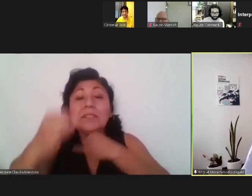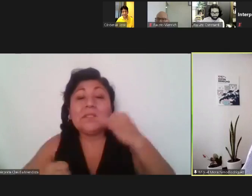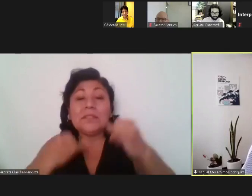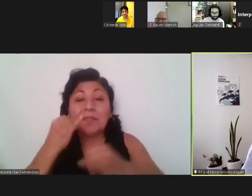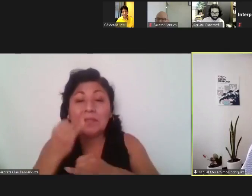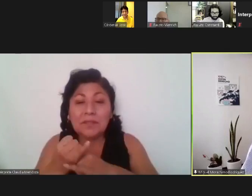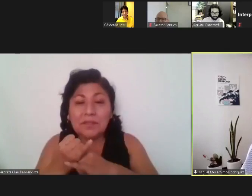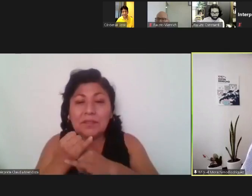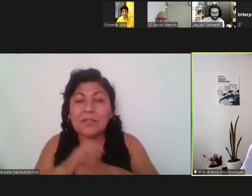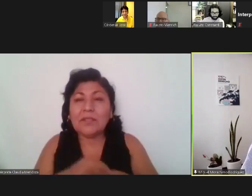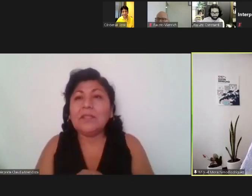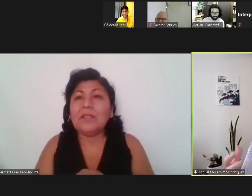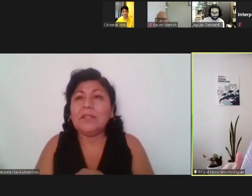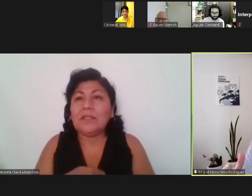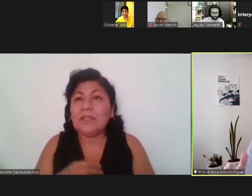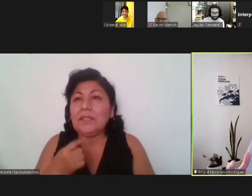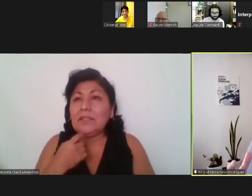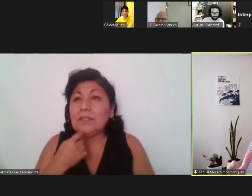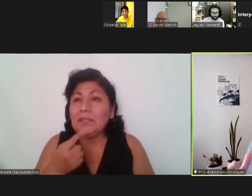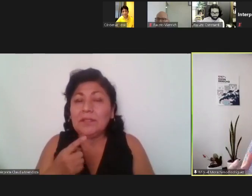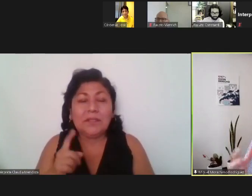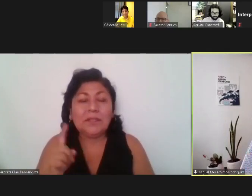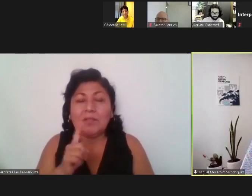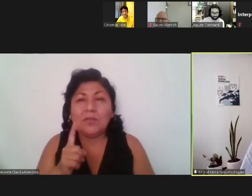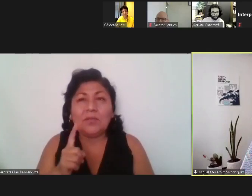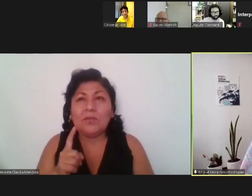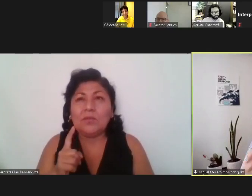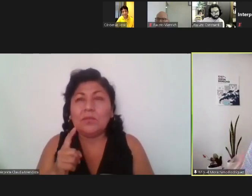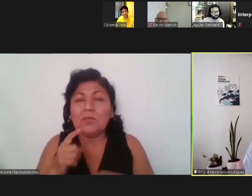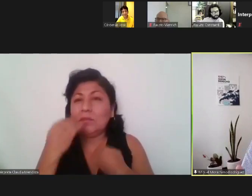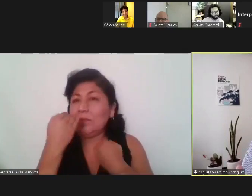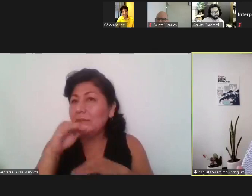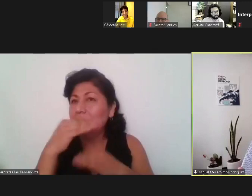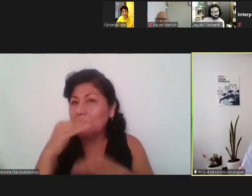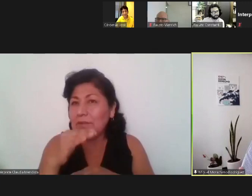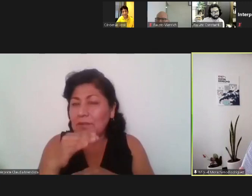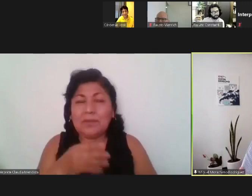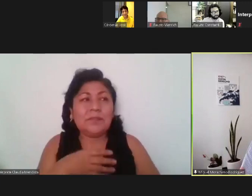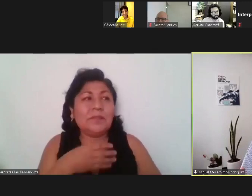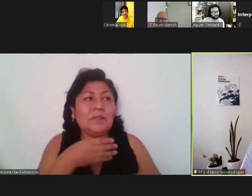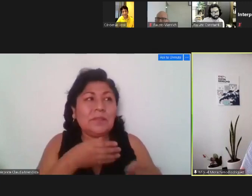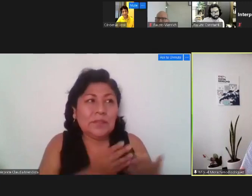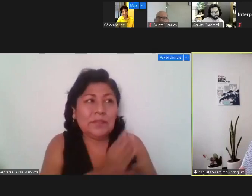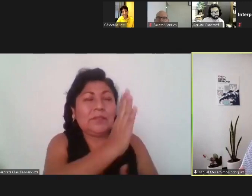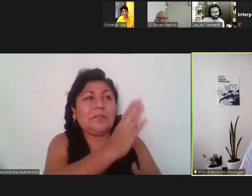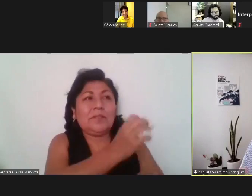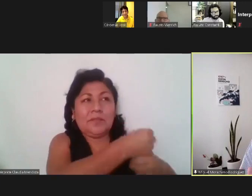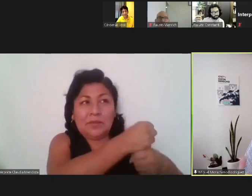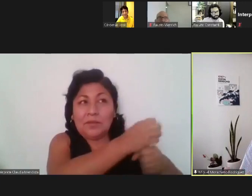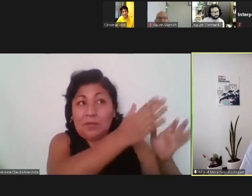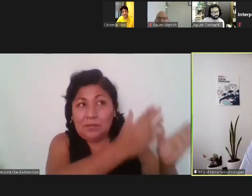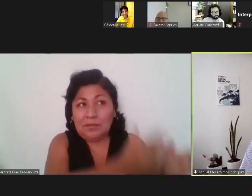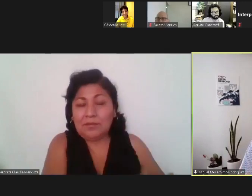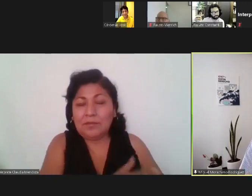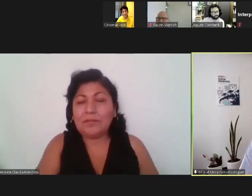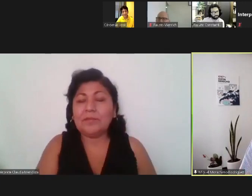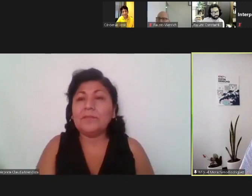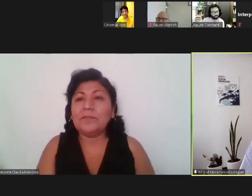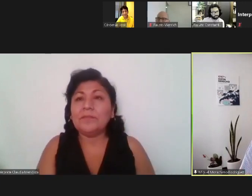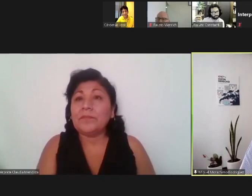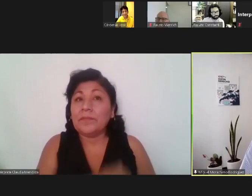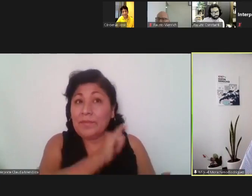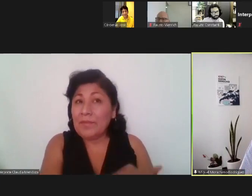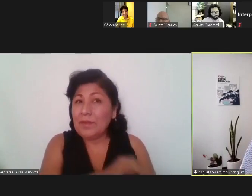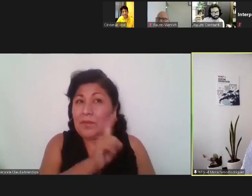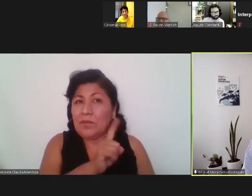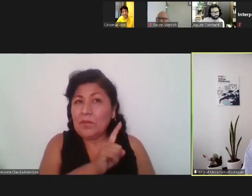de los derechos de autor. Entonces, no obstante, esto no necesariamente es lo que muchos autores buscan. Muchos